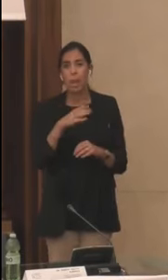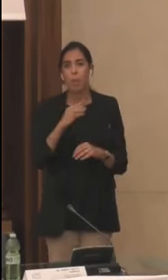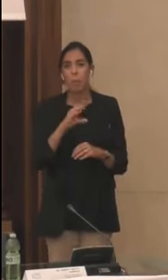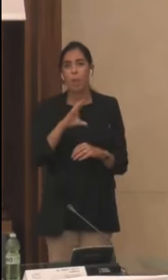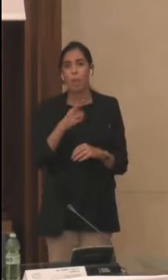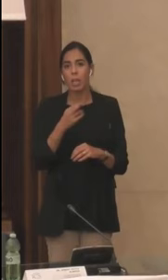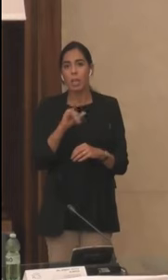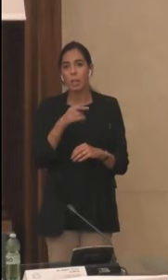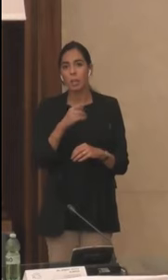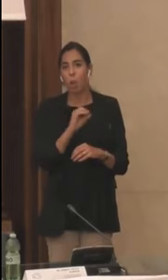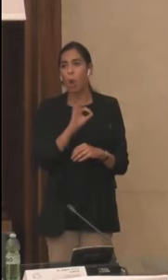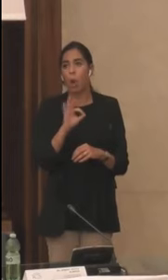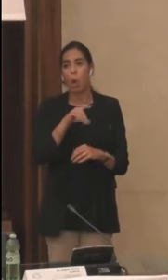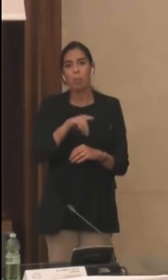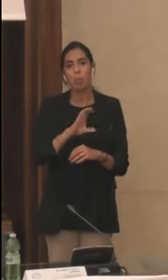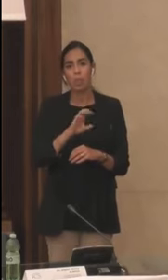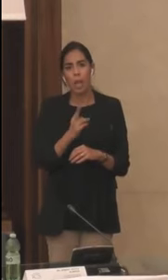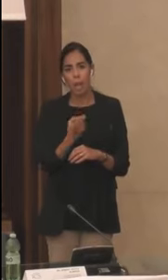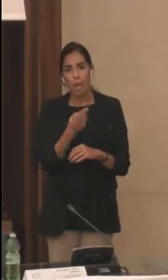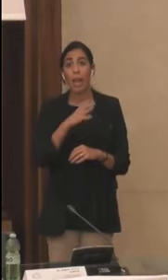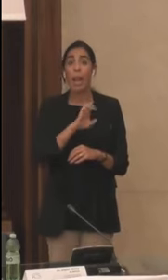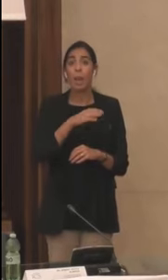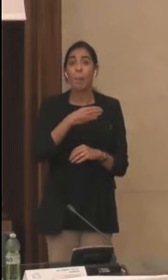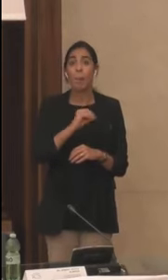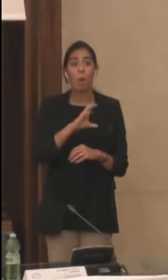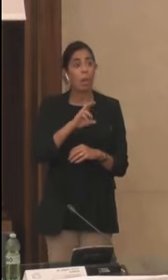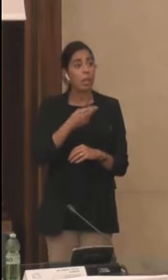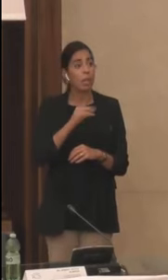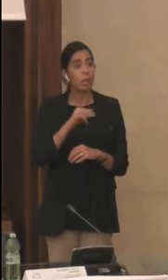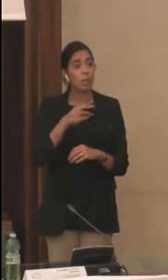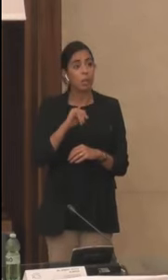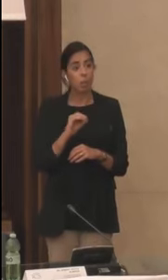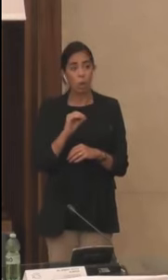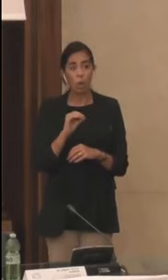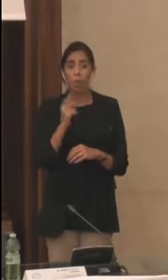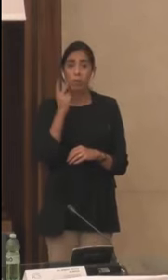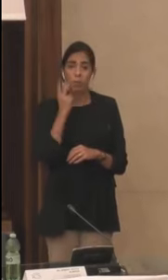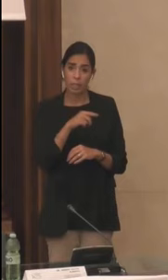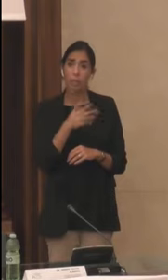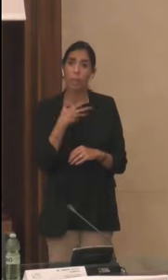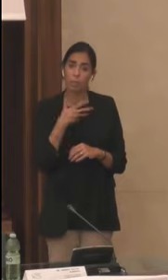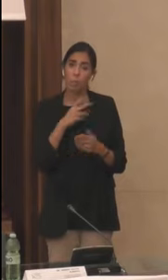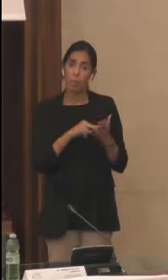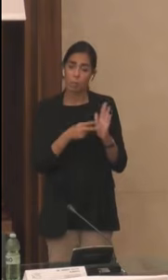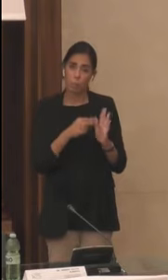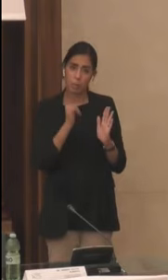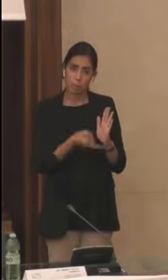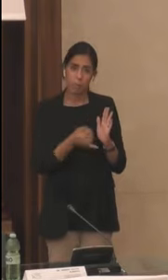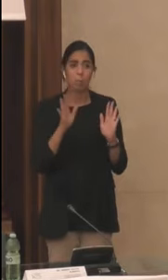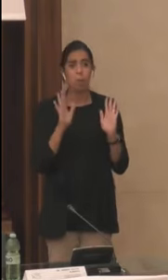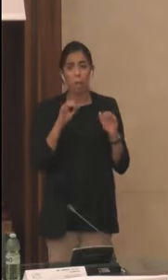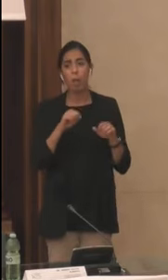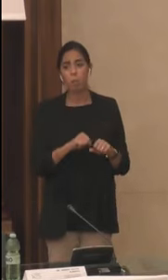bacteria. Imposible hacer un hemocultivo. Entonces, la PCR elevada nos hablaba de inflamación y usábamos